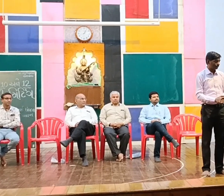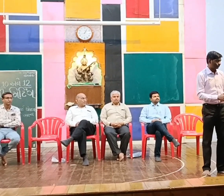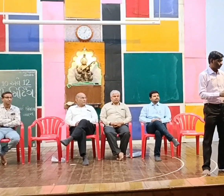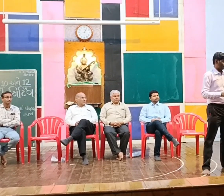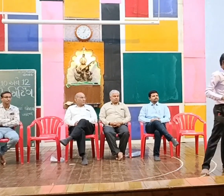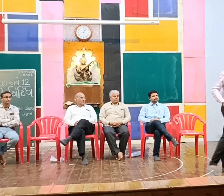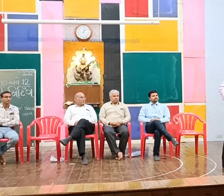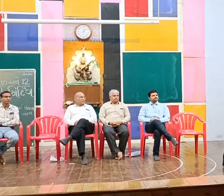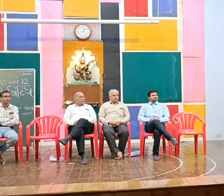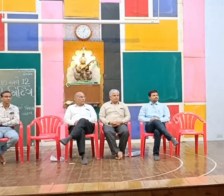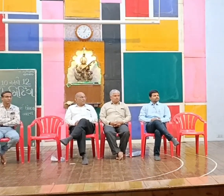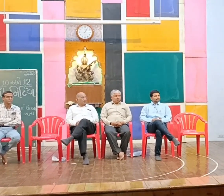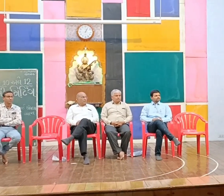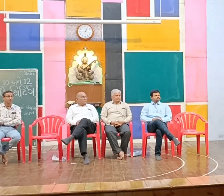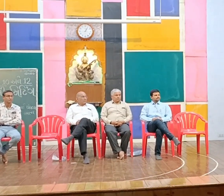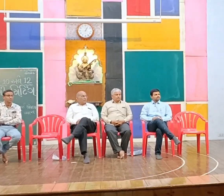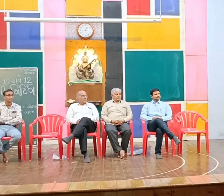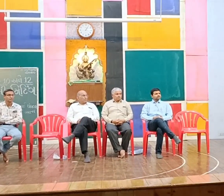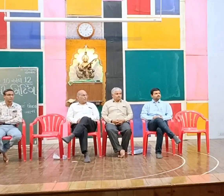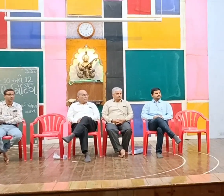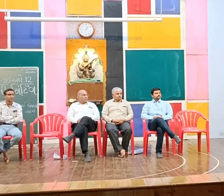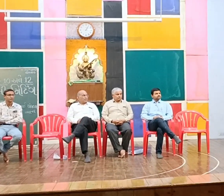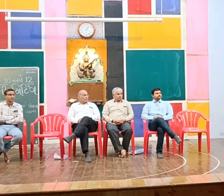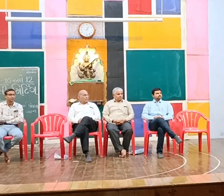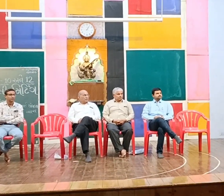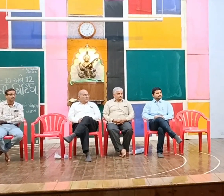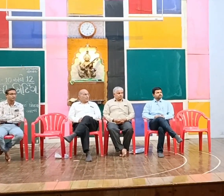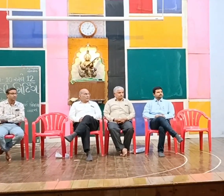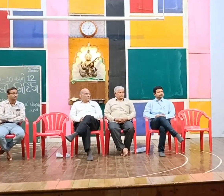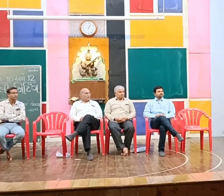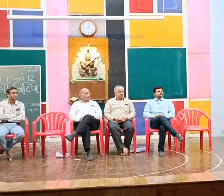માનનીય અશ્વિનભાઈ, સૂર્યકાંતભાઈ,